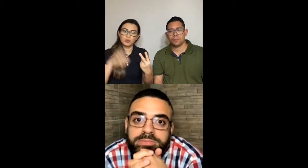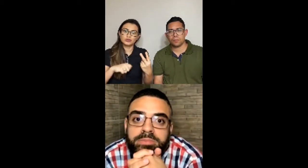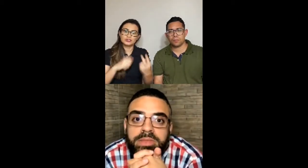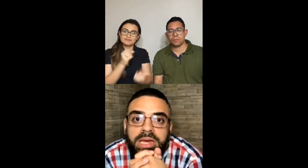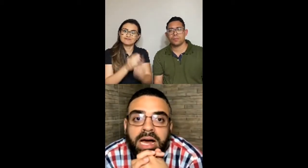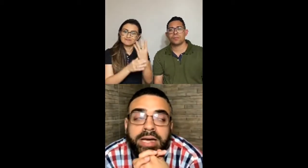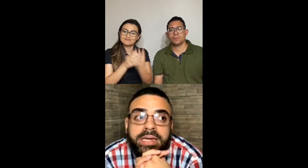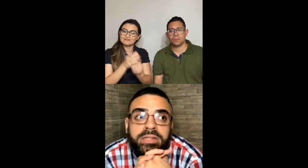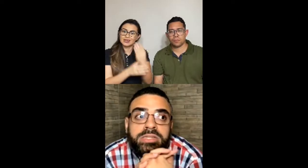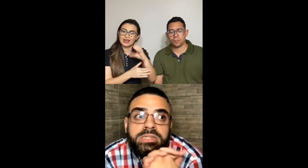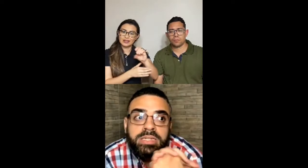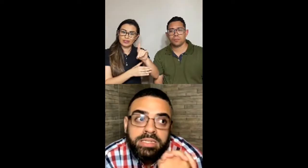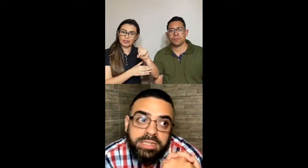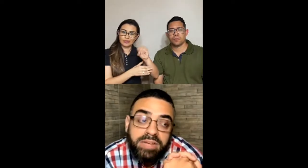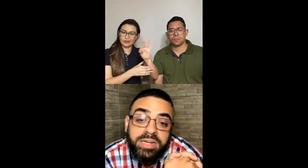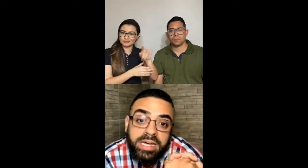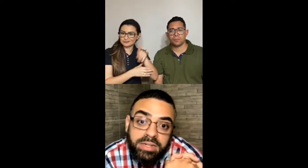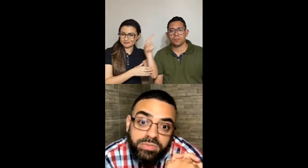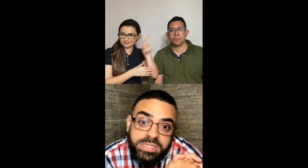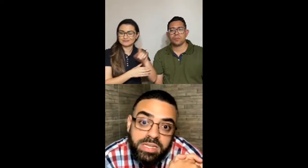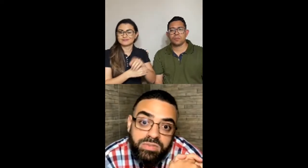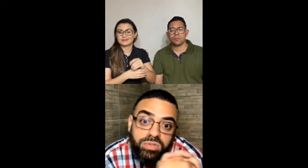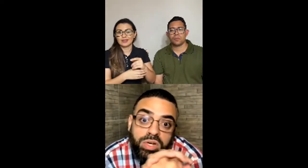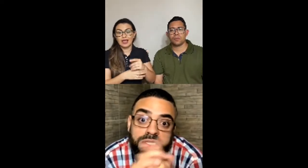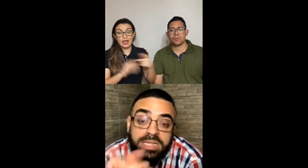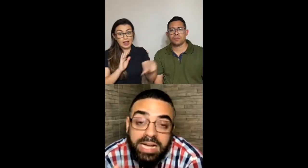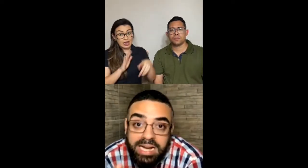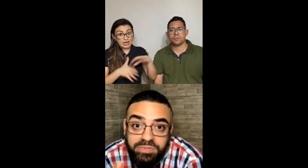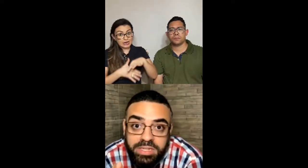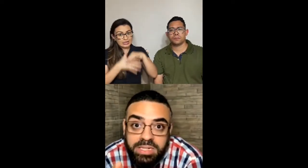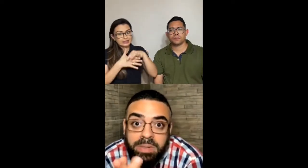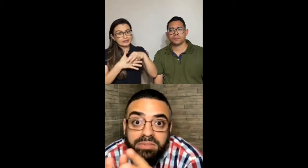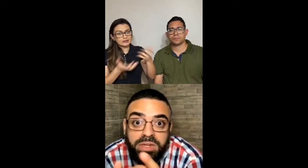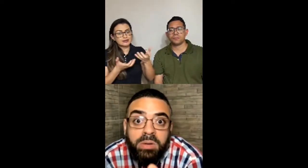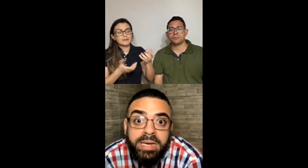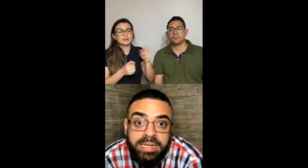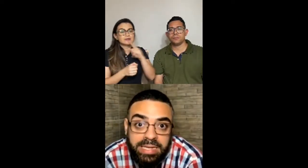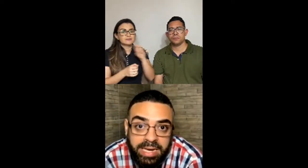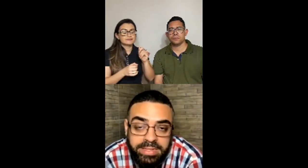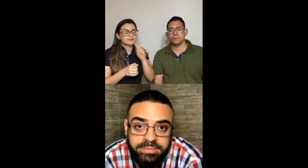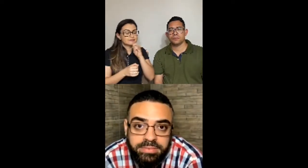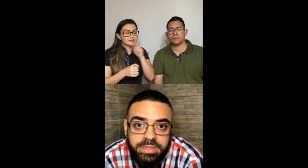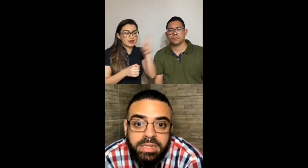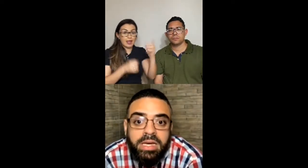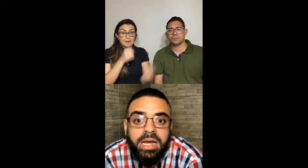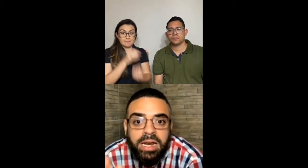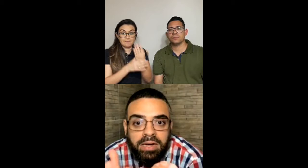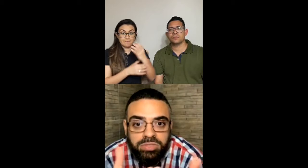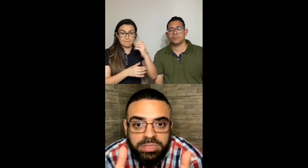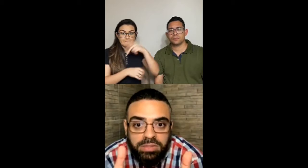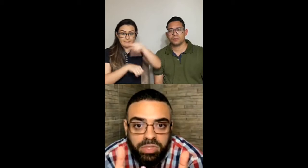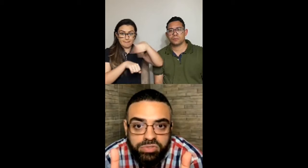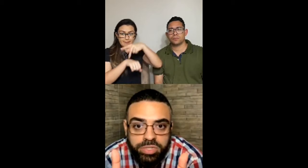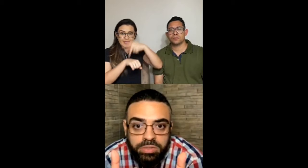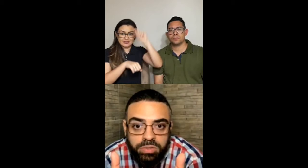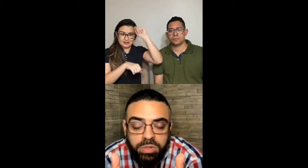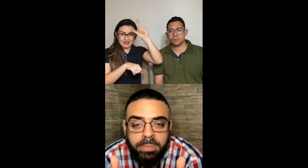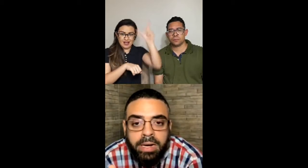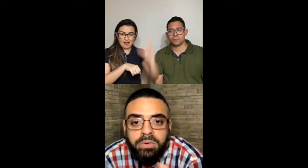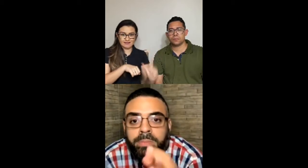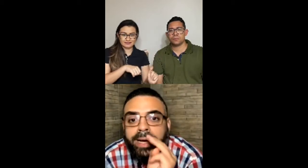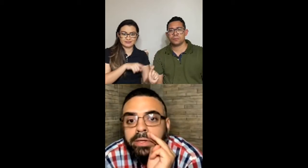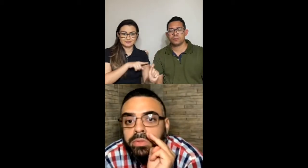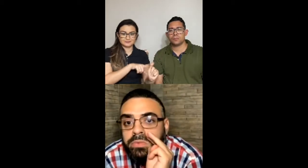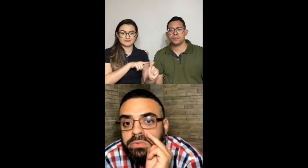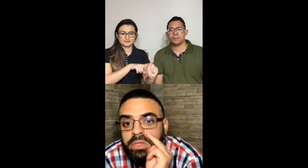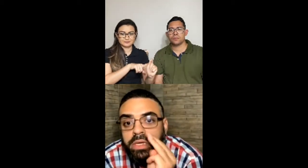igreja, que poderiam ter um potencial para trabalhar com o DOT. Aí a nossa líder estava querendo vir servir o DOT na África